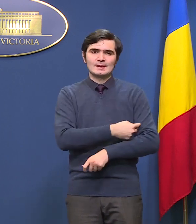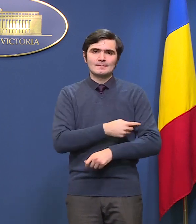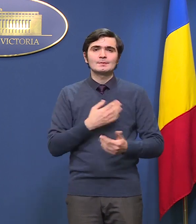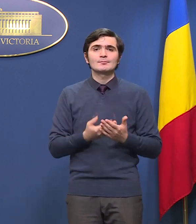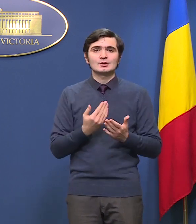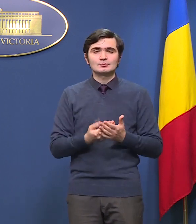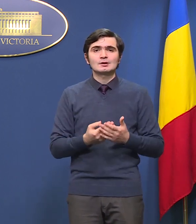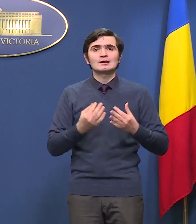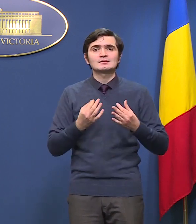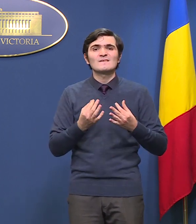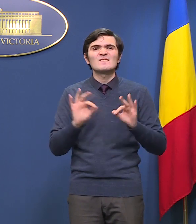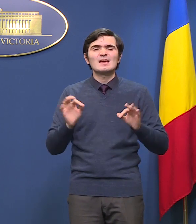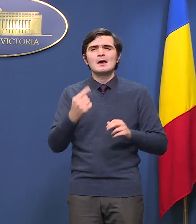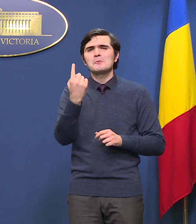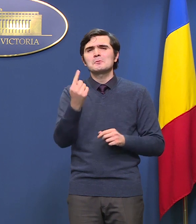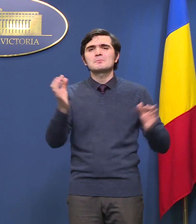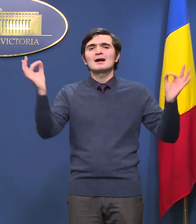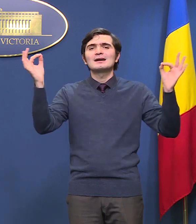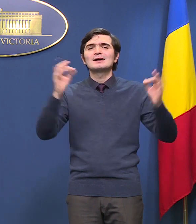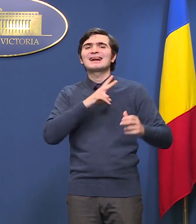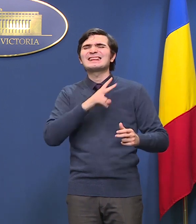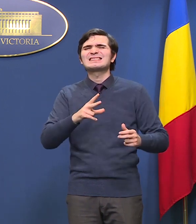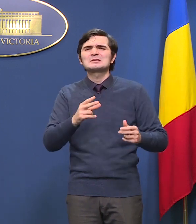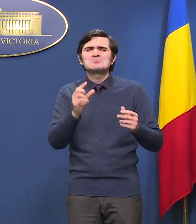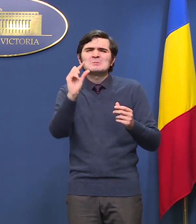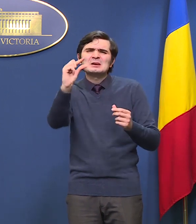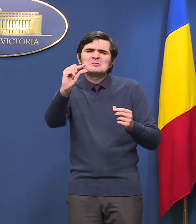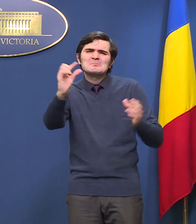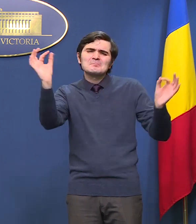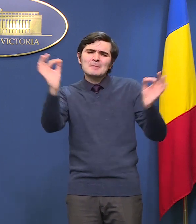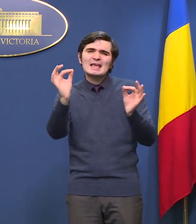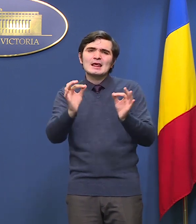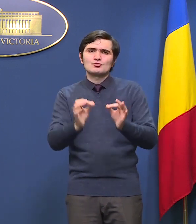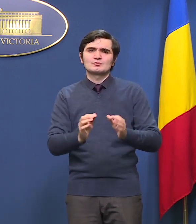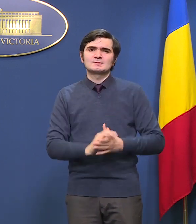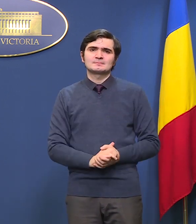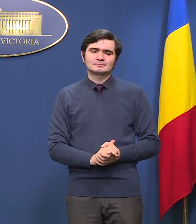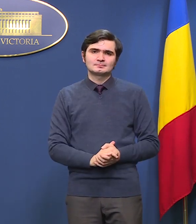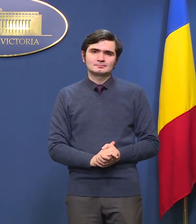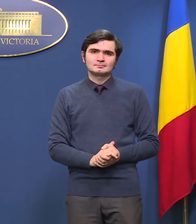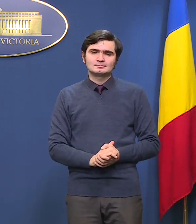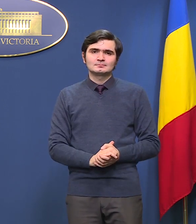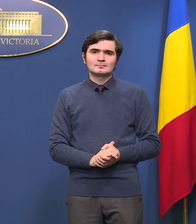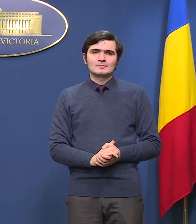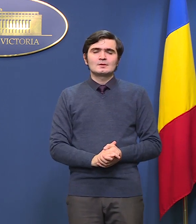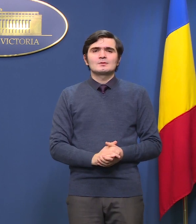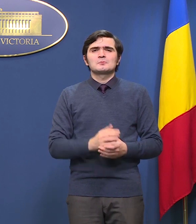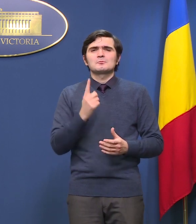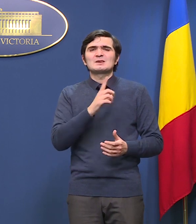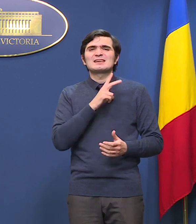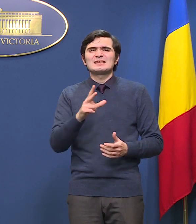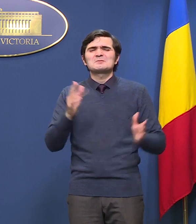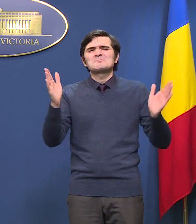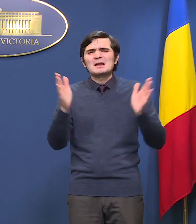să existe un risc cât mai mic de a